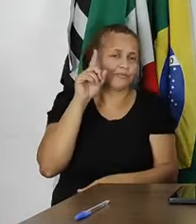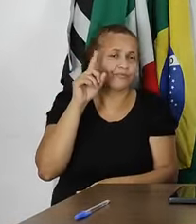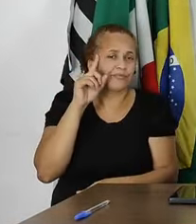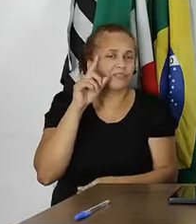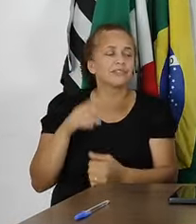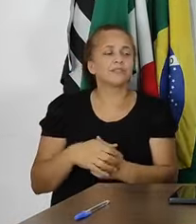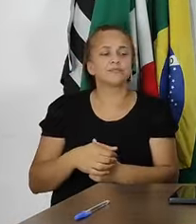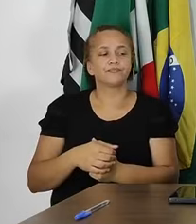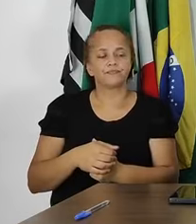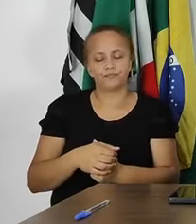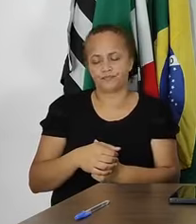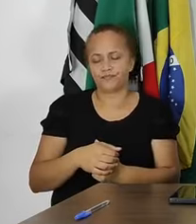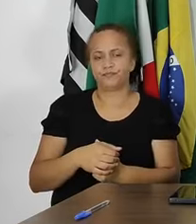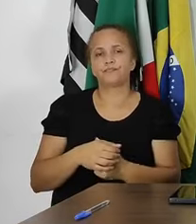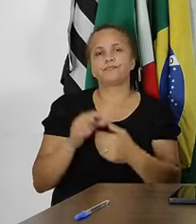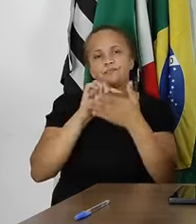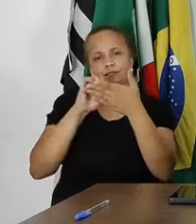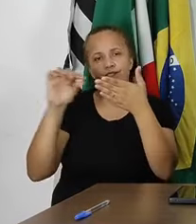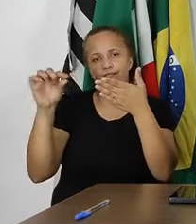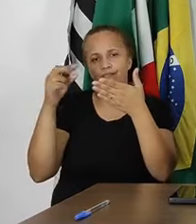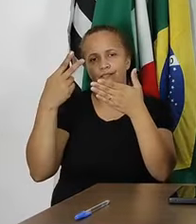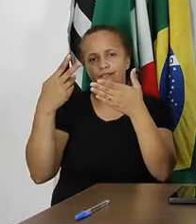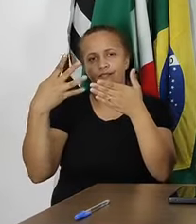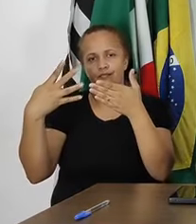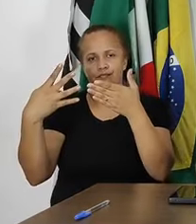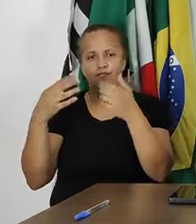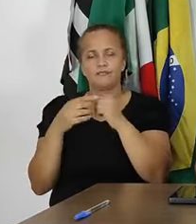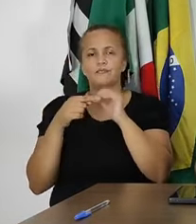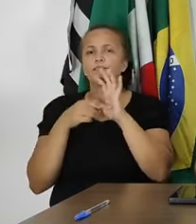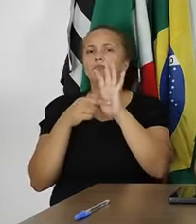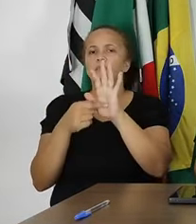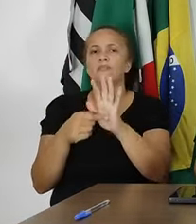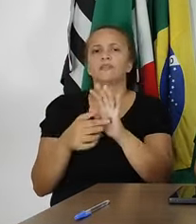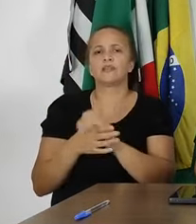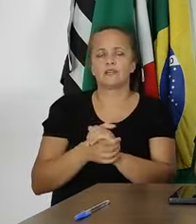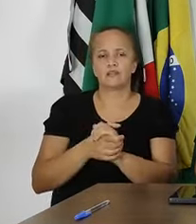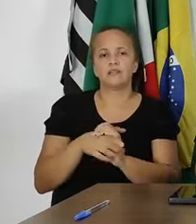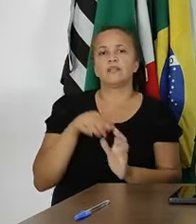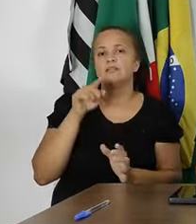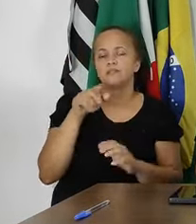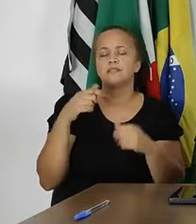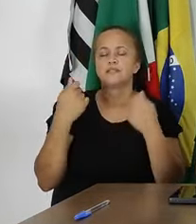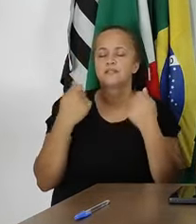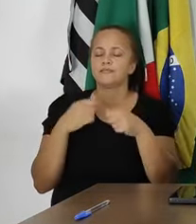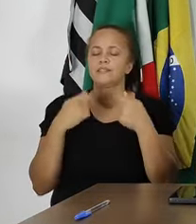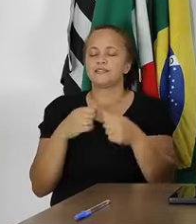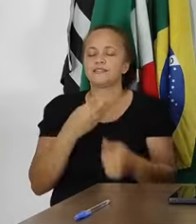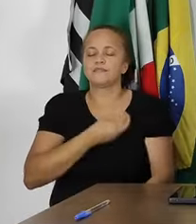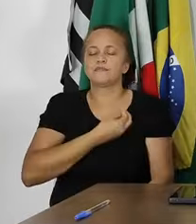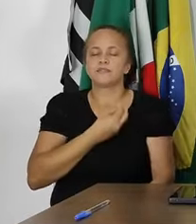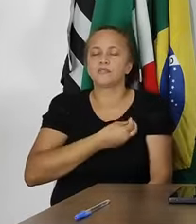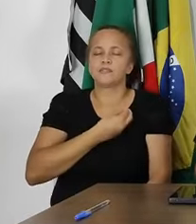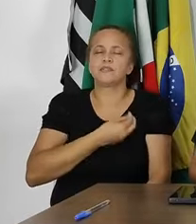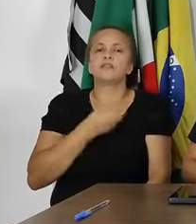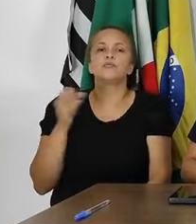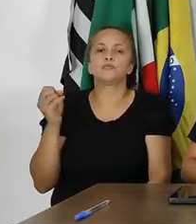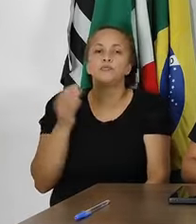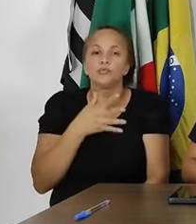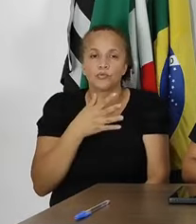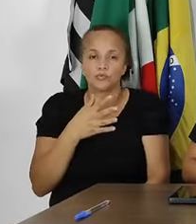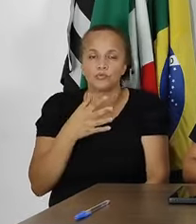nosso entendimento. Aí no versículo 24 diz: e vos revistais do novo homem, criado como? Criado